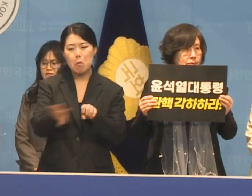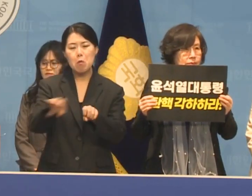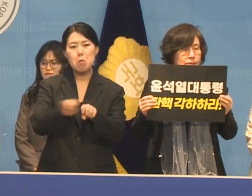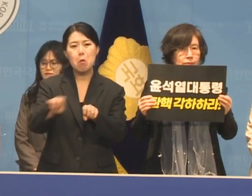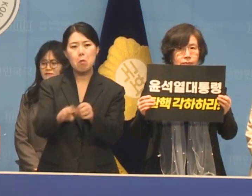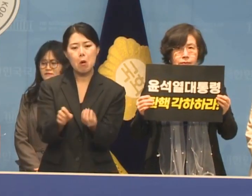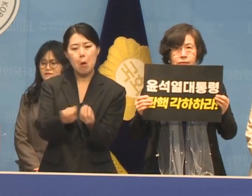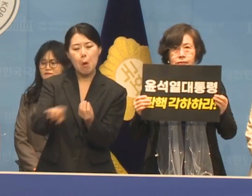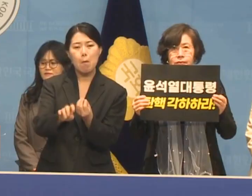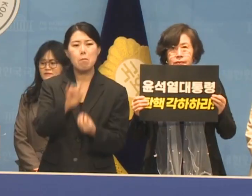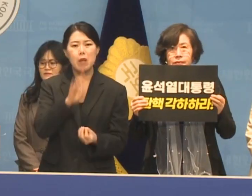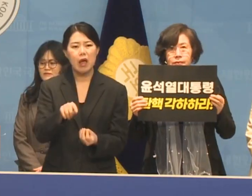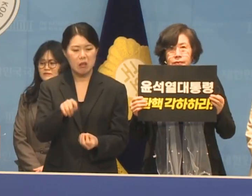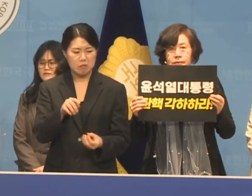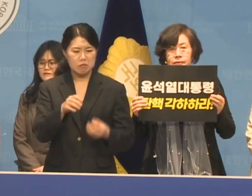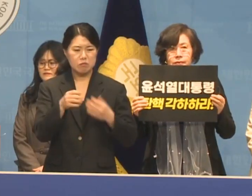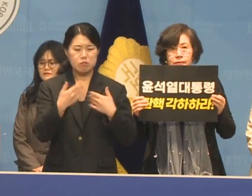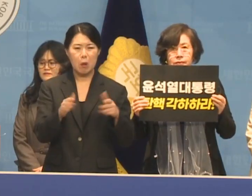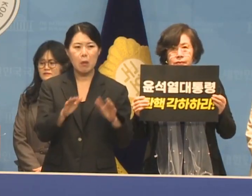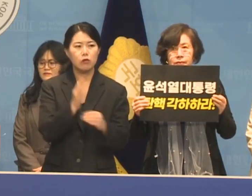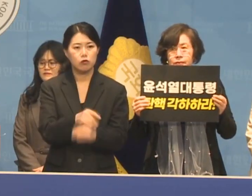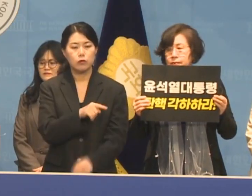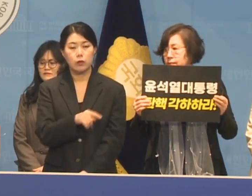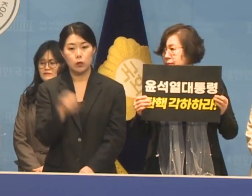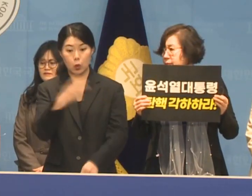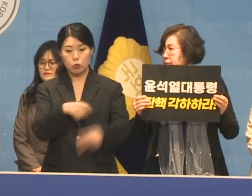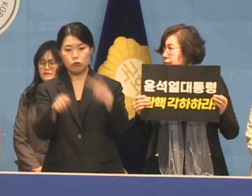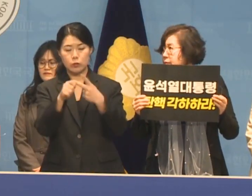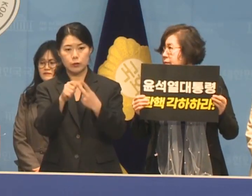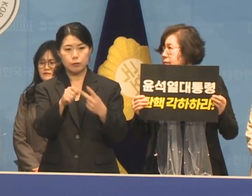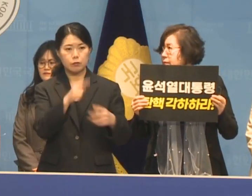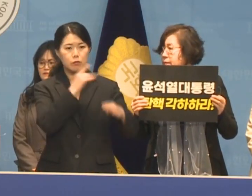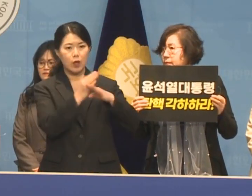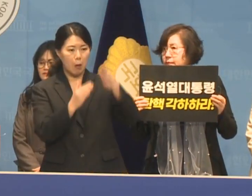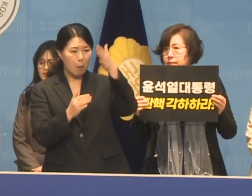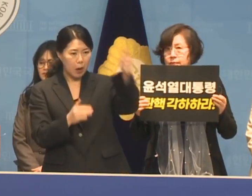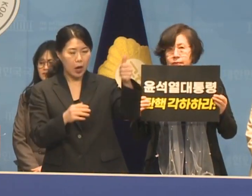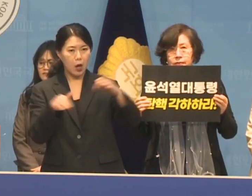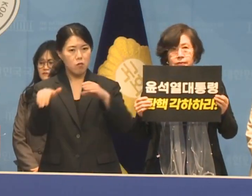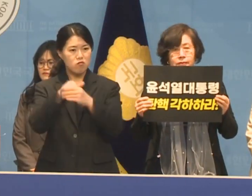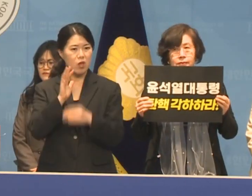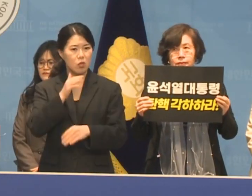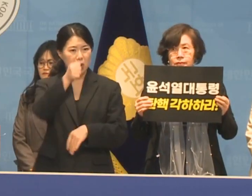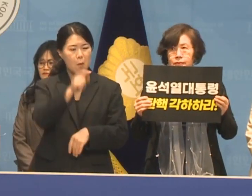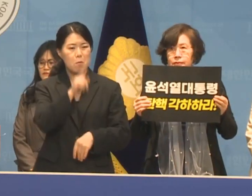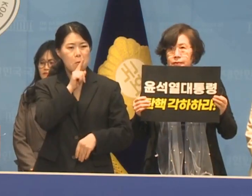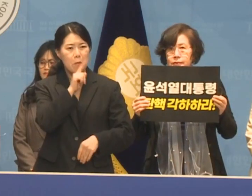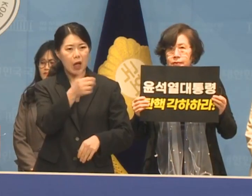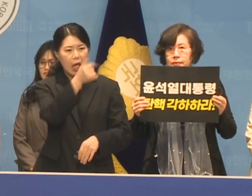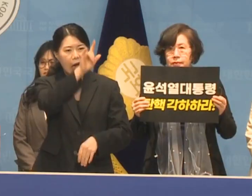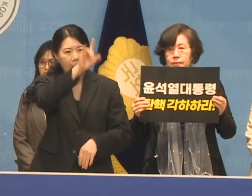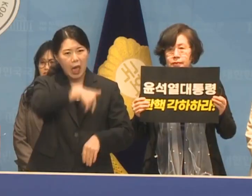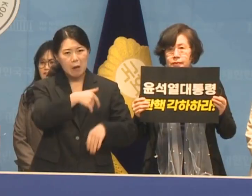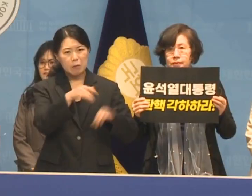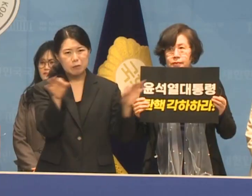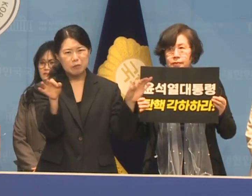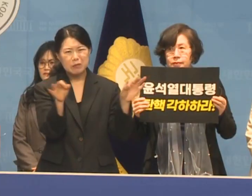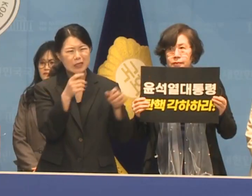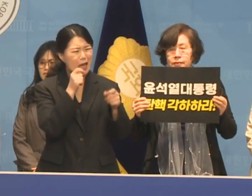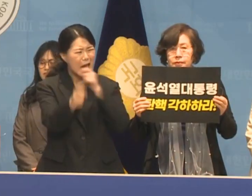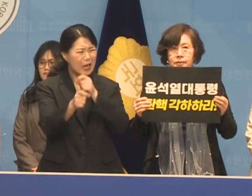자들입니다. 두 번째, 김정은 문재인이 만들어낸 가짜 비핵화 사기극을